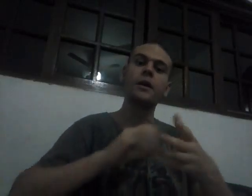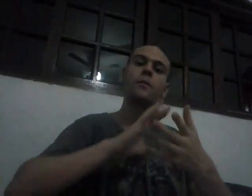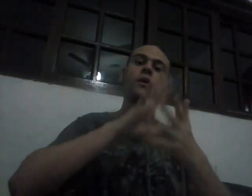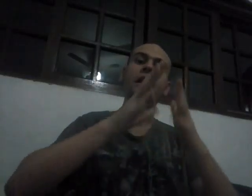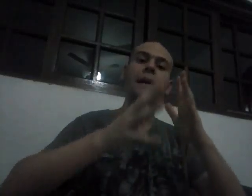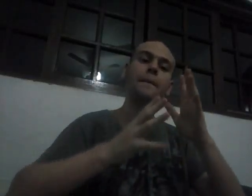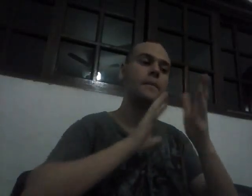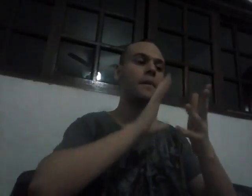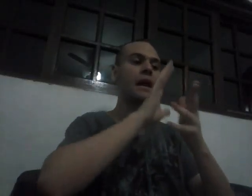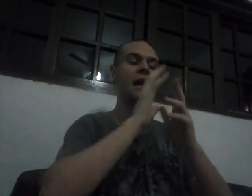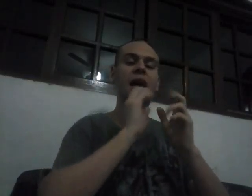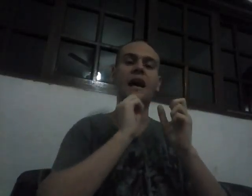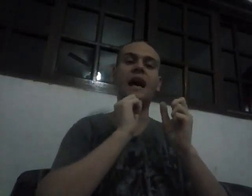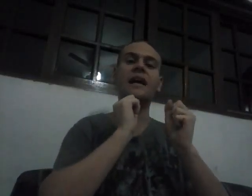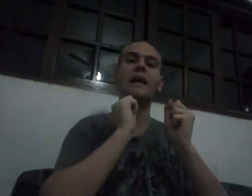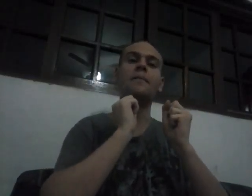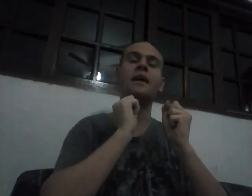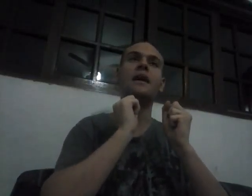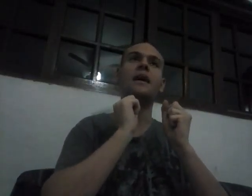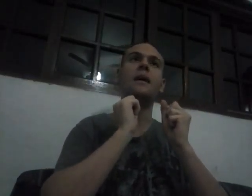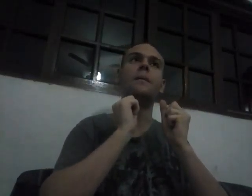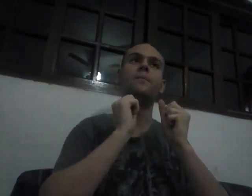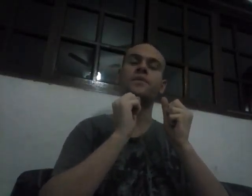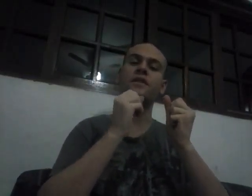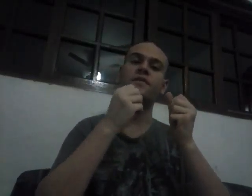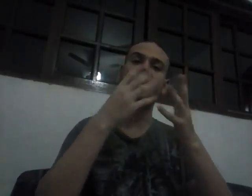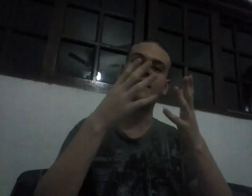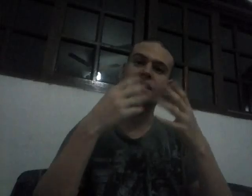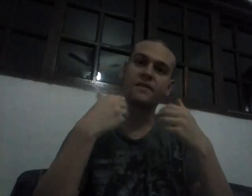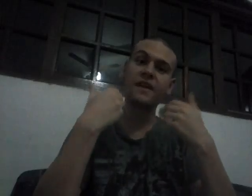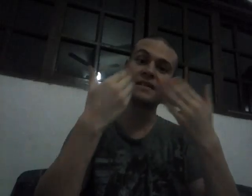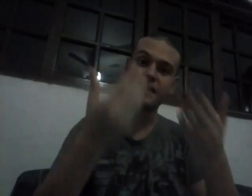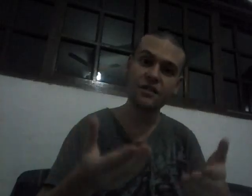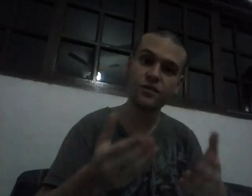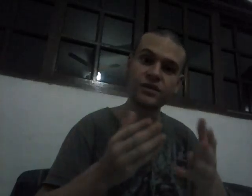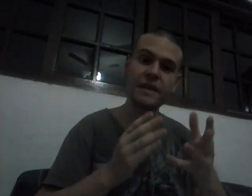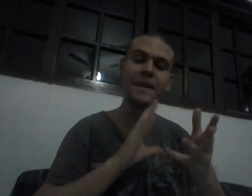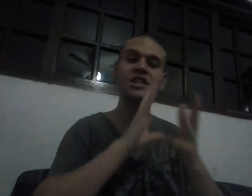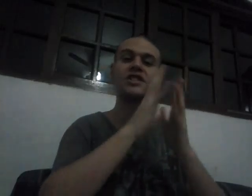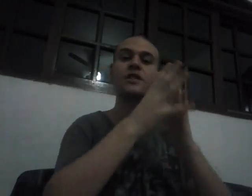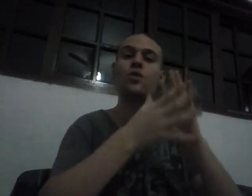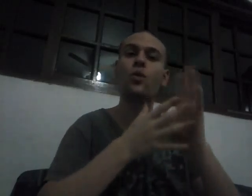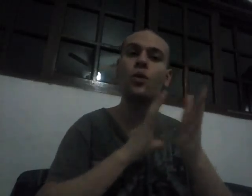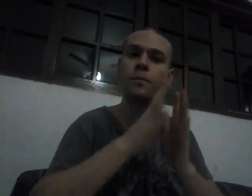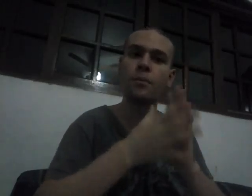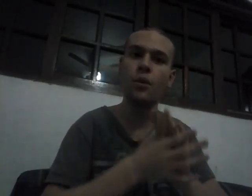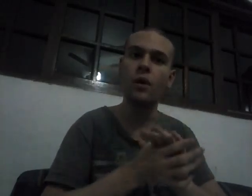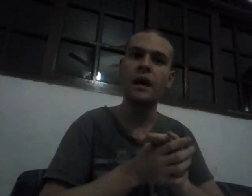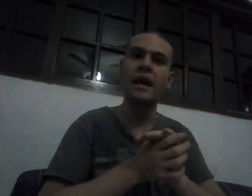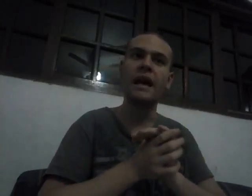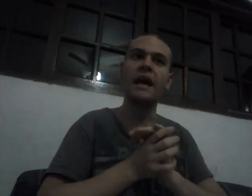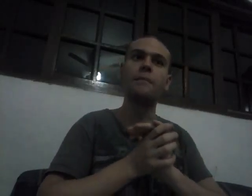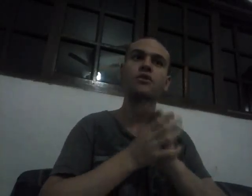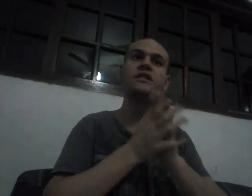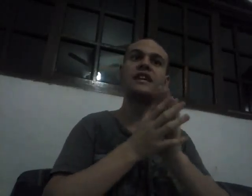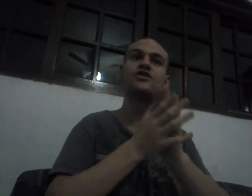Porque ela acaba fazendo você mexer o corpo, mostrar